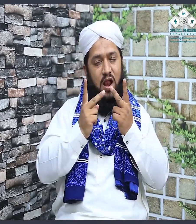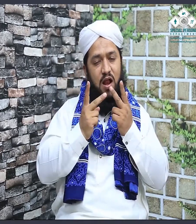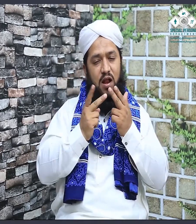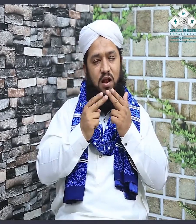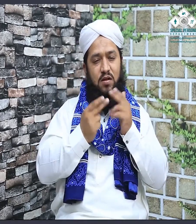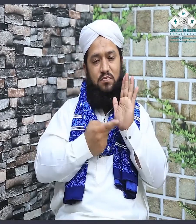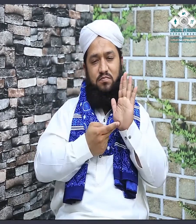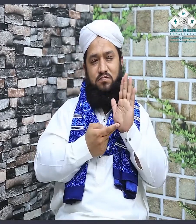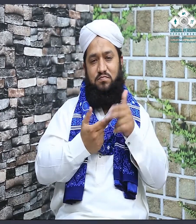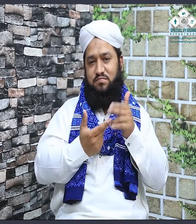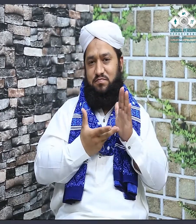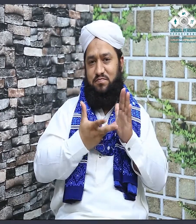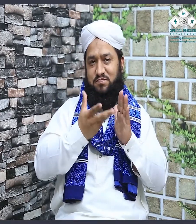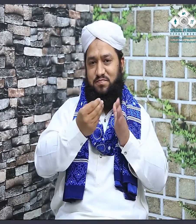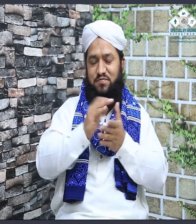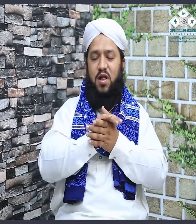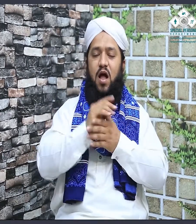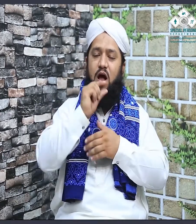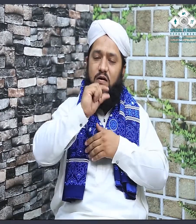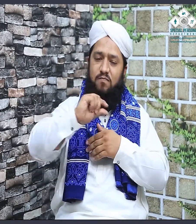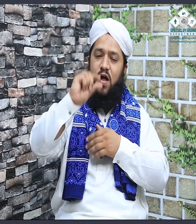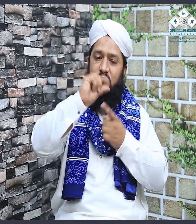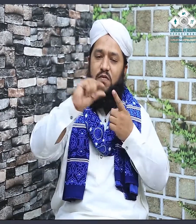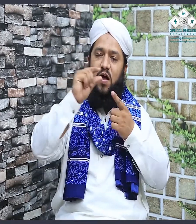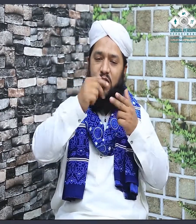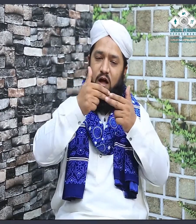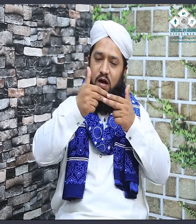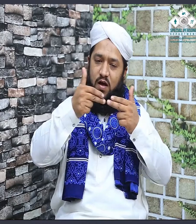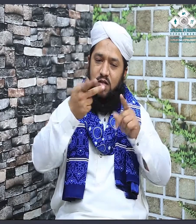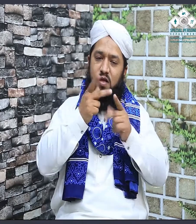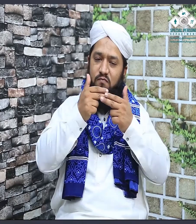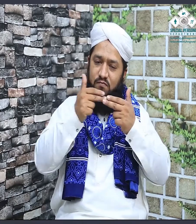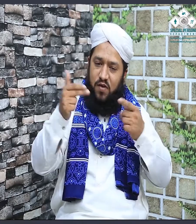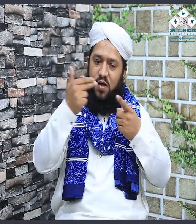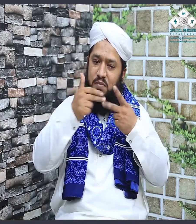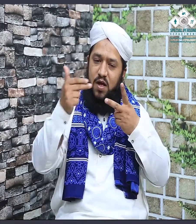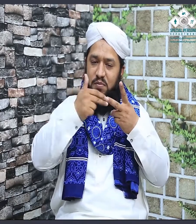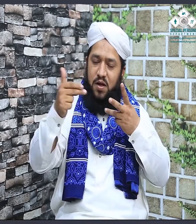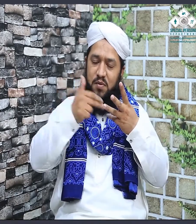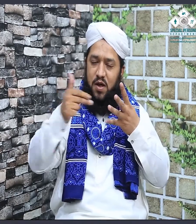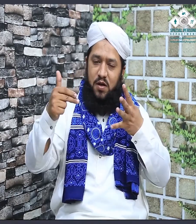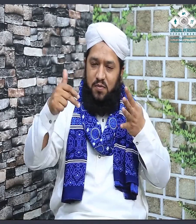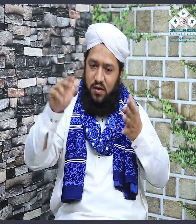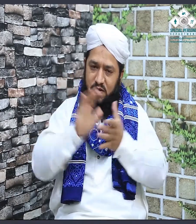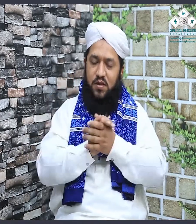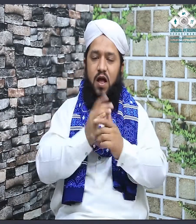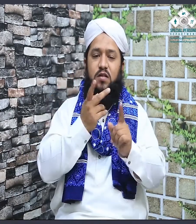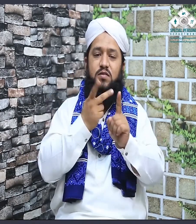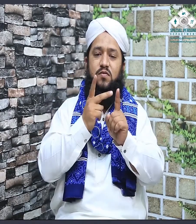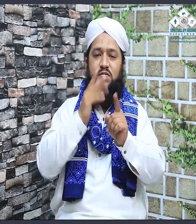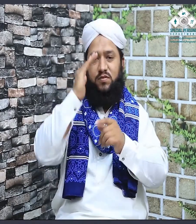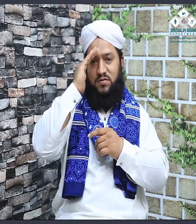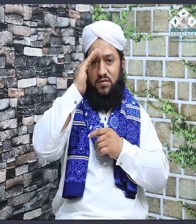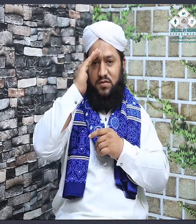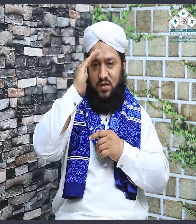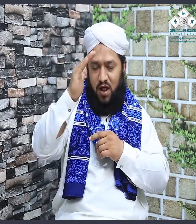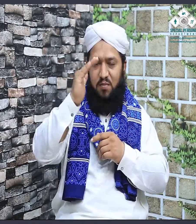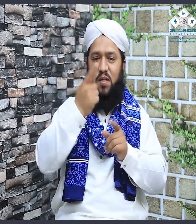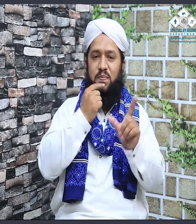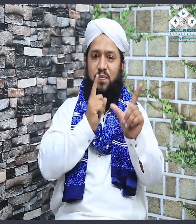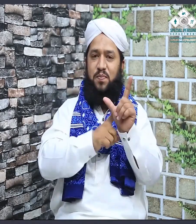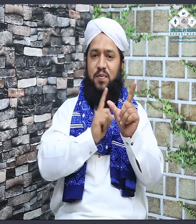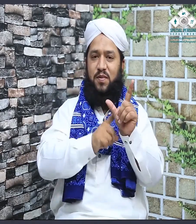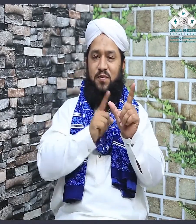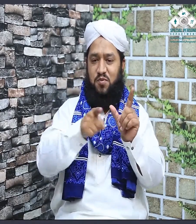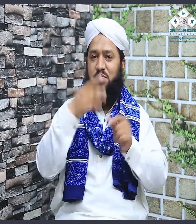گے. اور اس کو ہم انشاءاللہ ایپیسوڈ وائز، یعنی ایک ایک نشانی پر ایک ایپیسوڈ ہم دعوت اسلامی کے آفیشیل یوٹیوب چینل پہ دیکھ سکیں گے. آپ